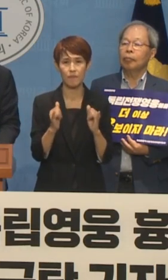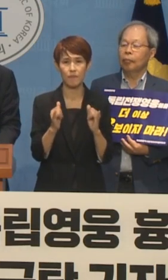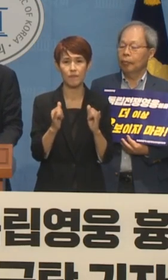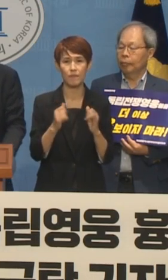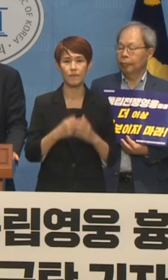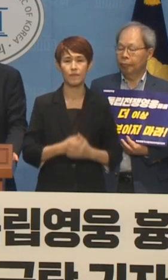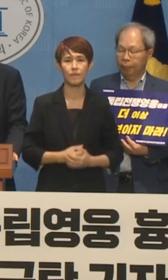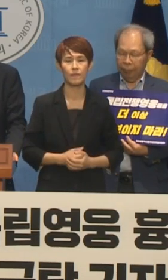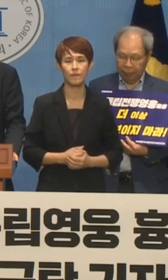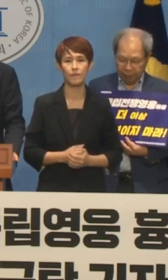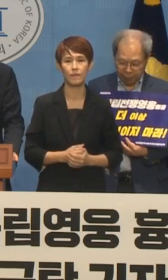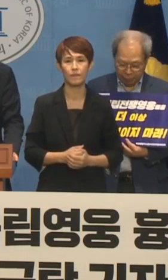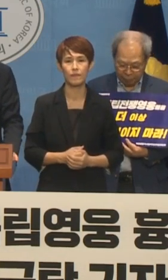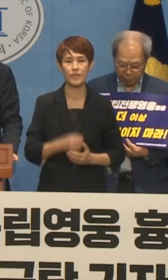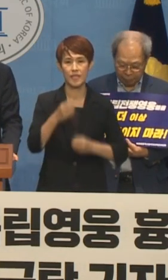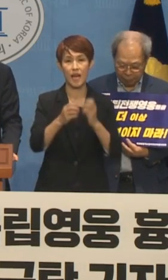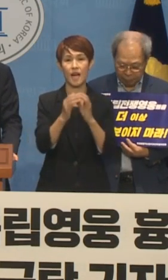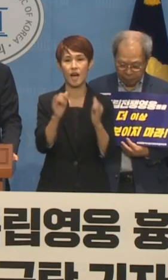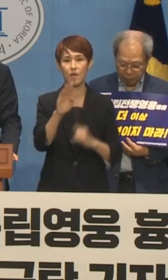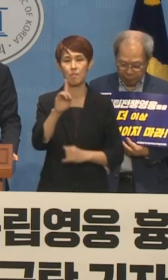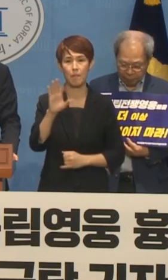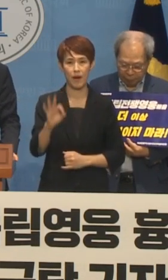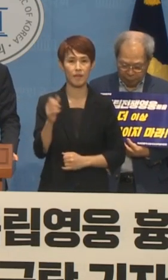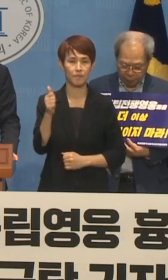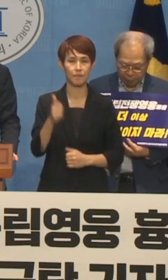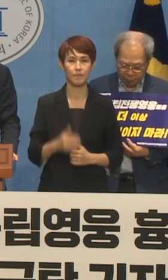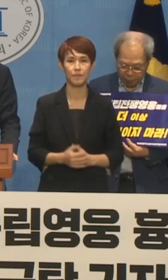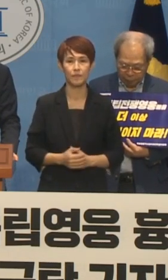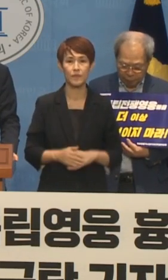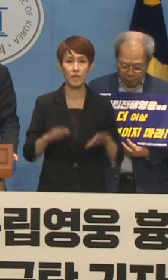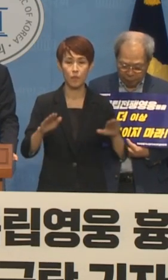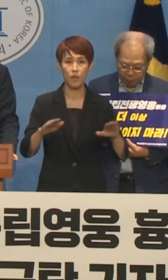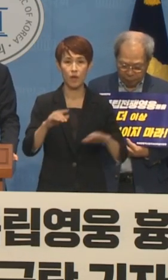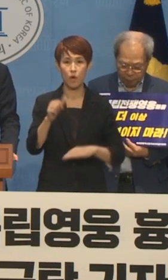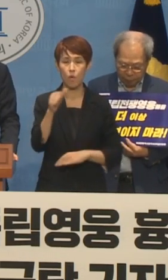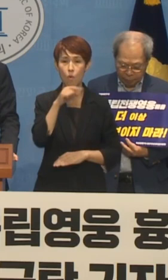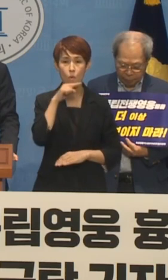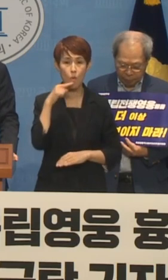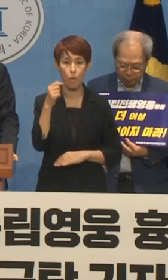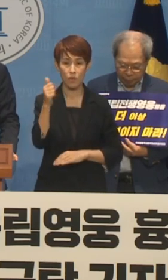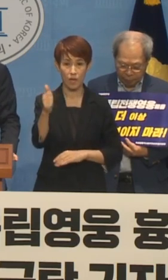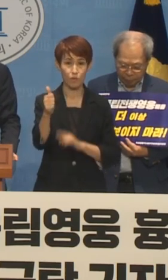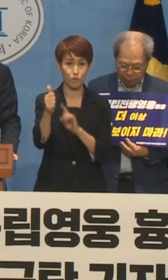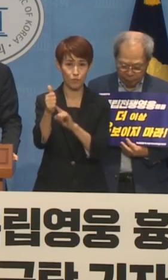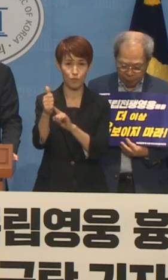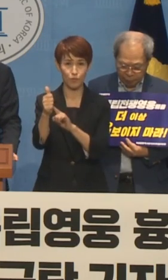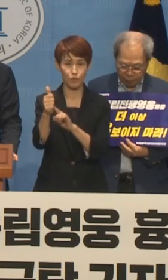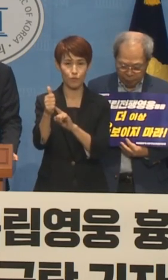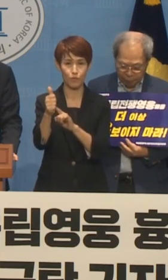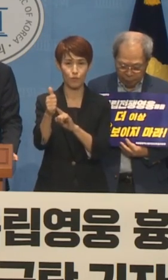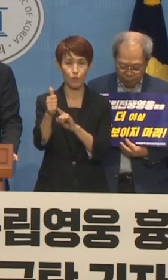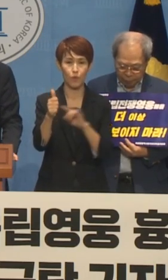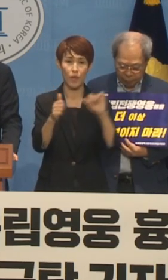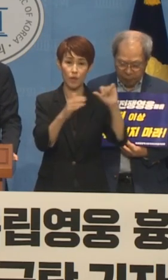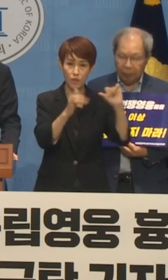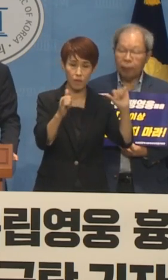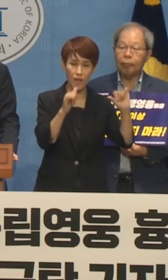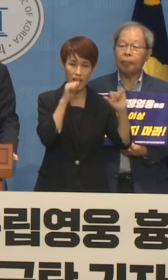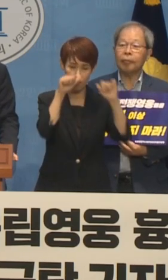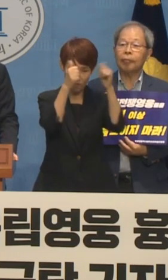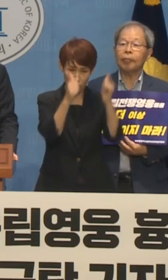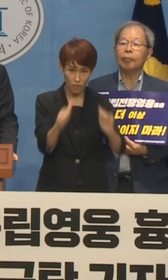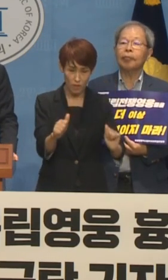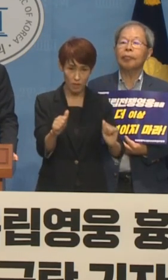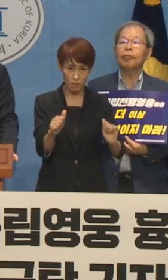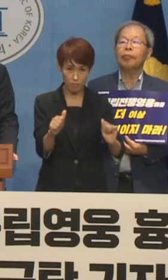방현석입니다. 저는 이번 홍범도 장군을 비롯한 5 독립 영웅들의 흉상을